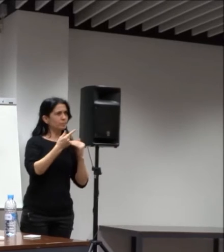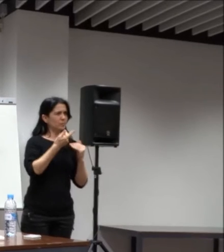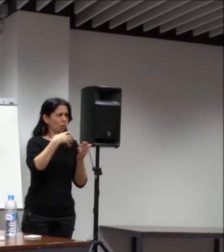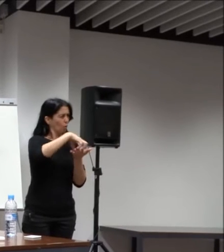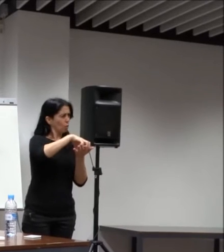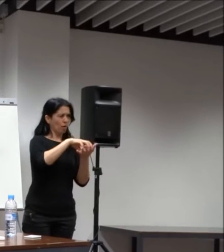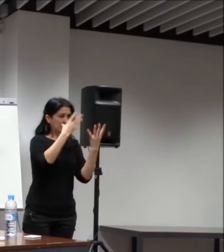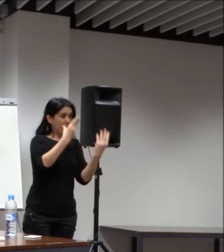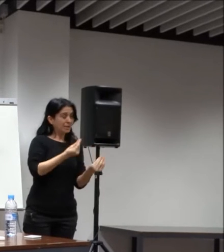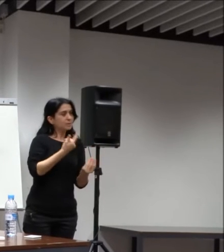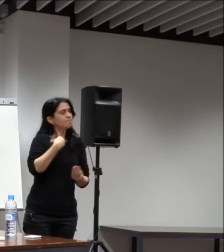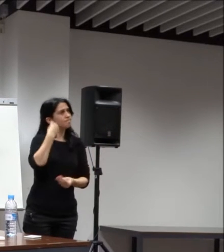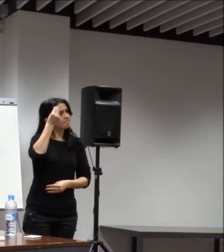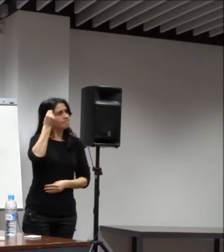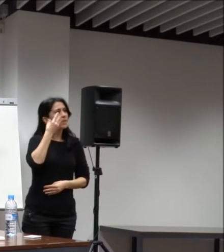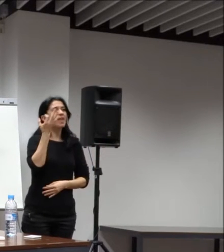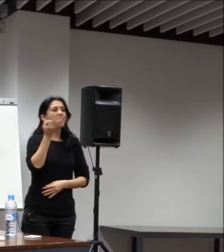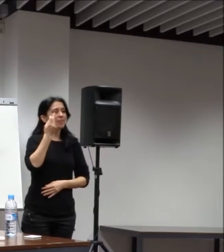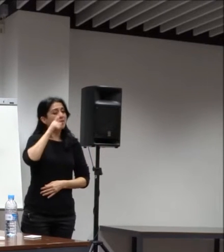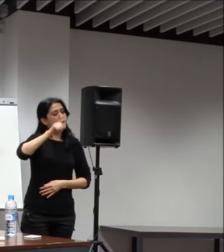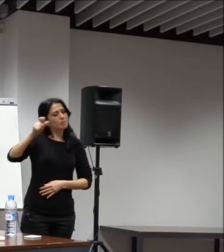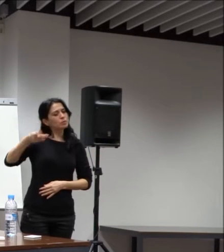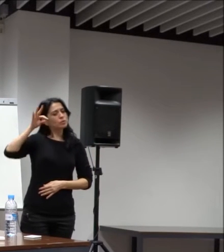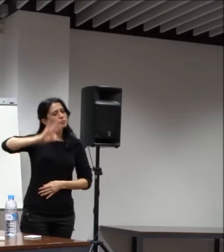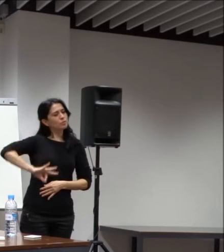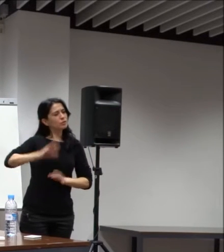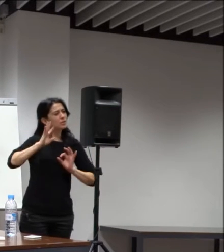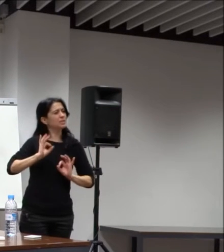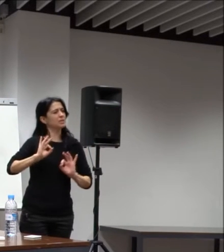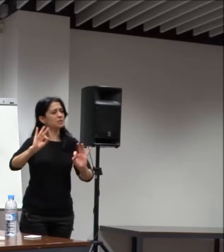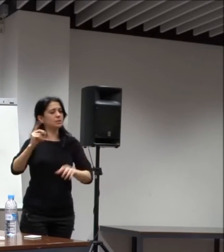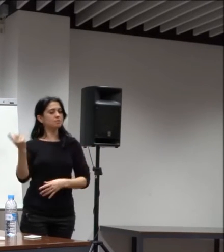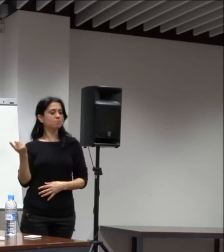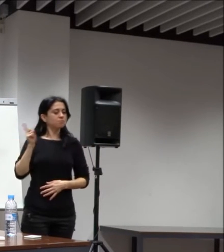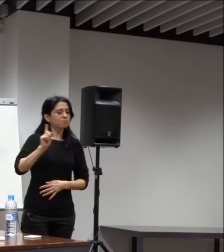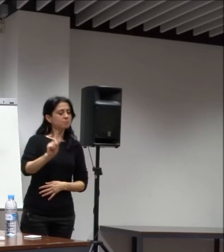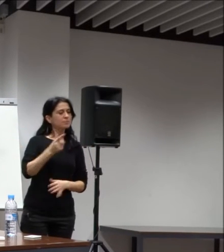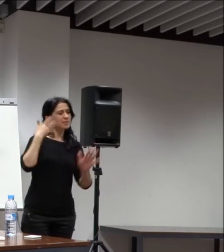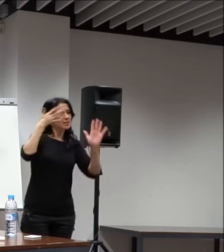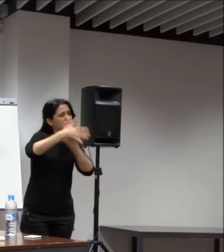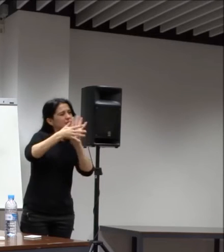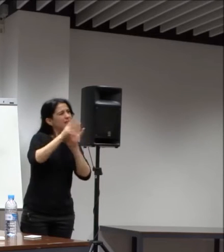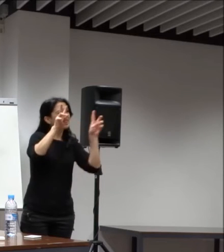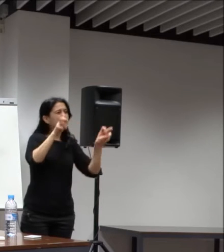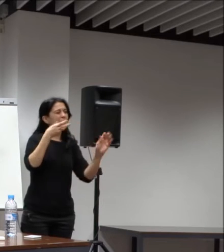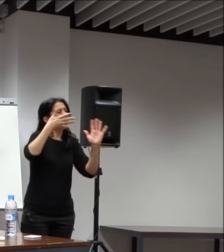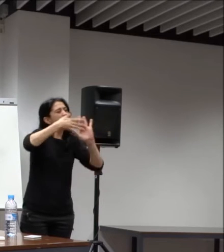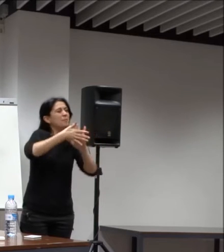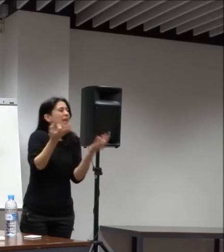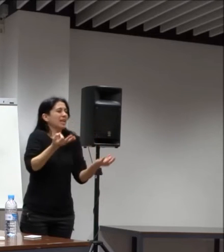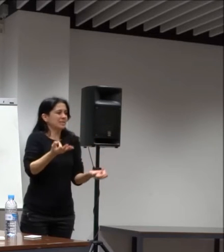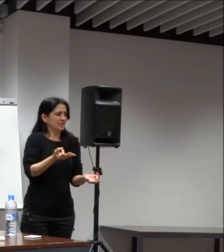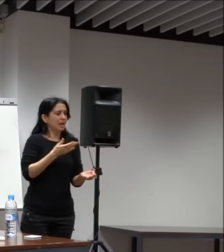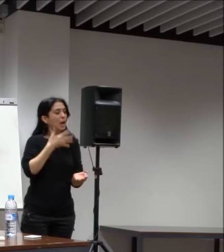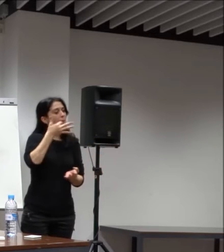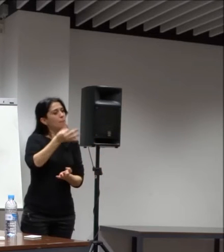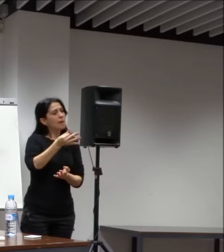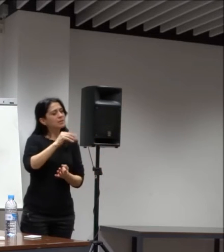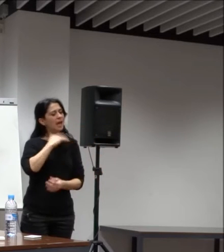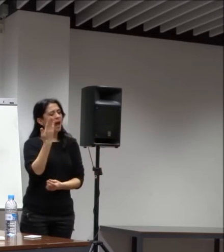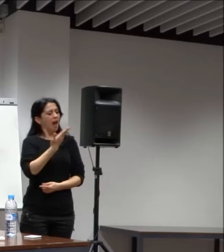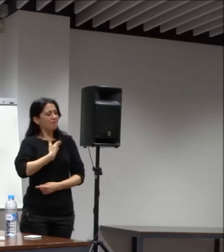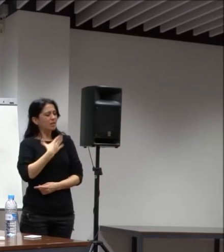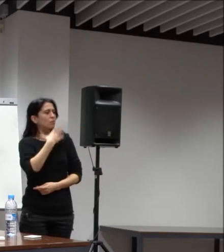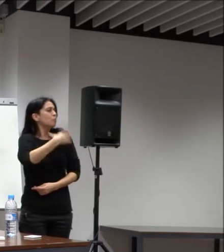de especialistas para que pudieran explicarnos en qué consiste esta cuestión y en qué nos puede